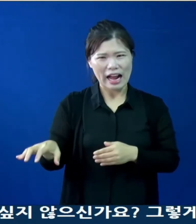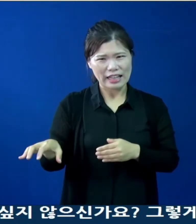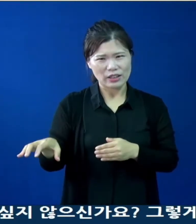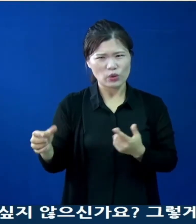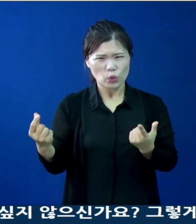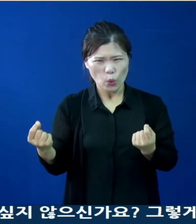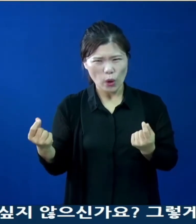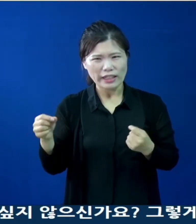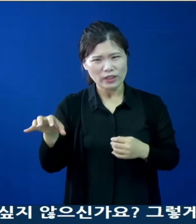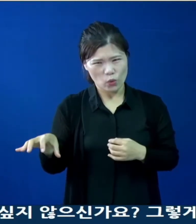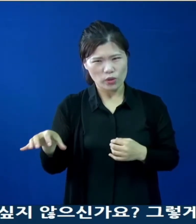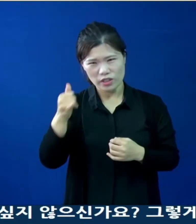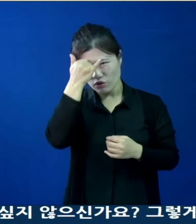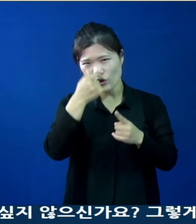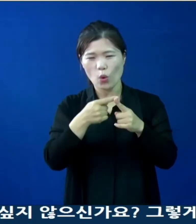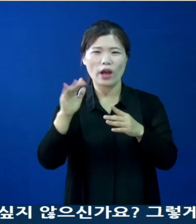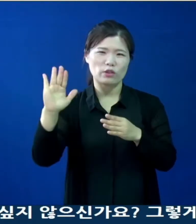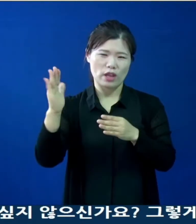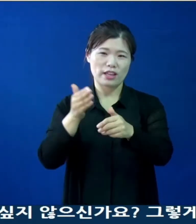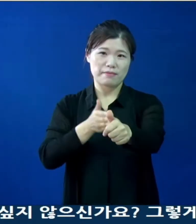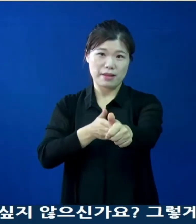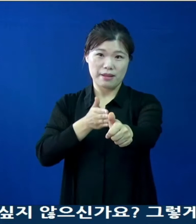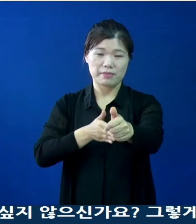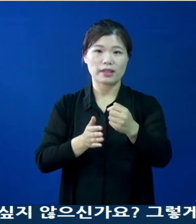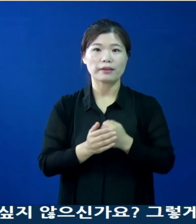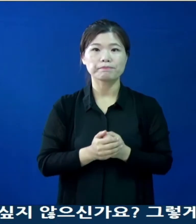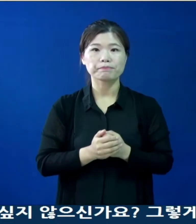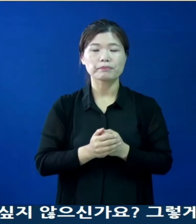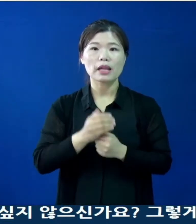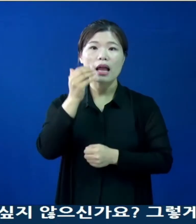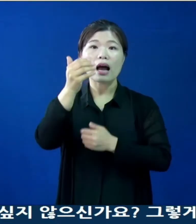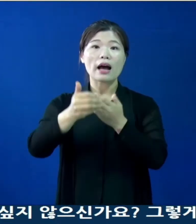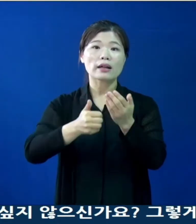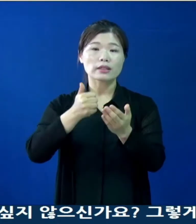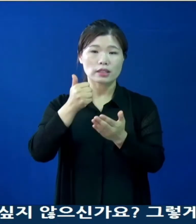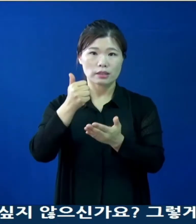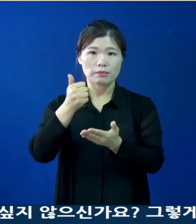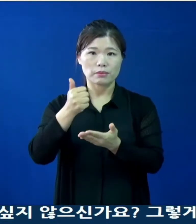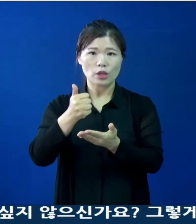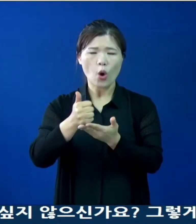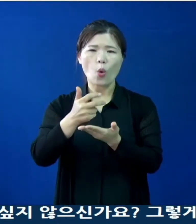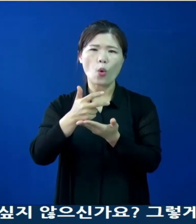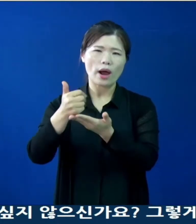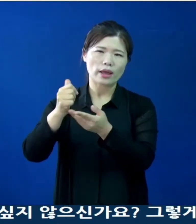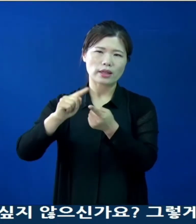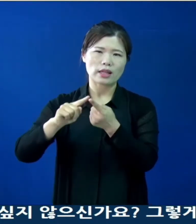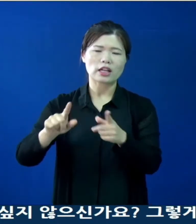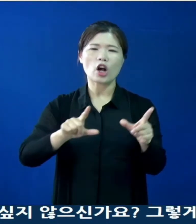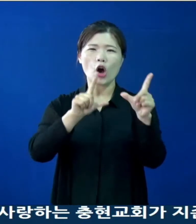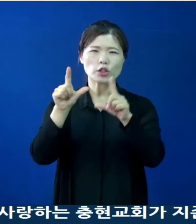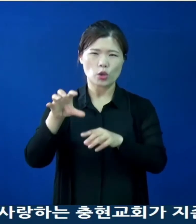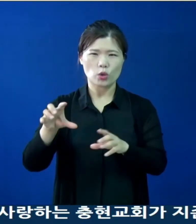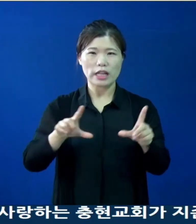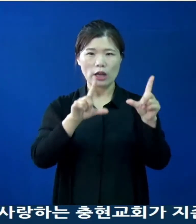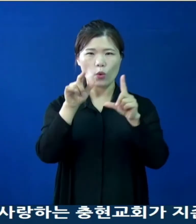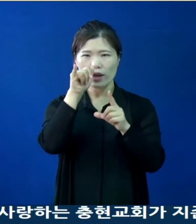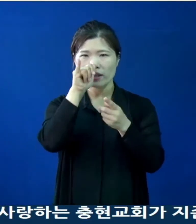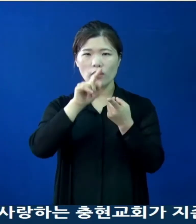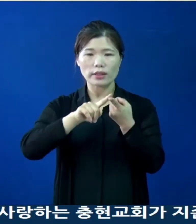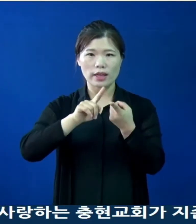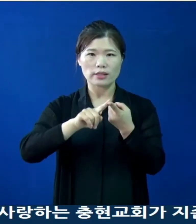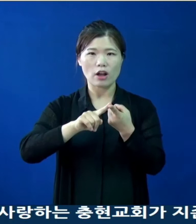소망합니다. 하나님 여호와를 거처로 사는 그 삶에 대한 노래는 오늘